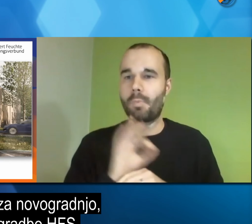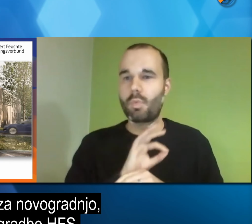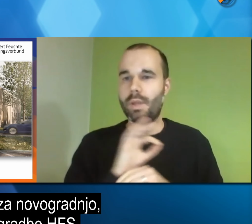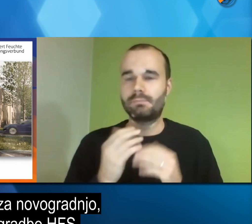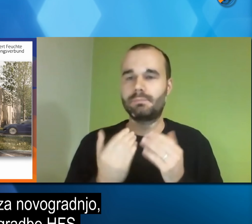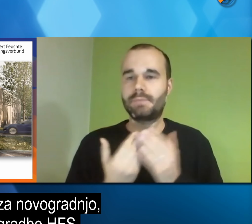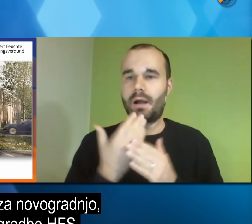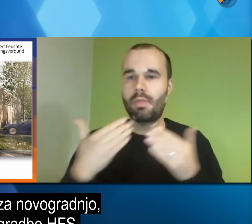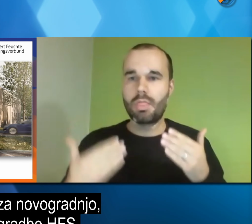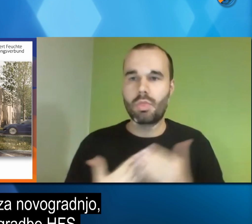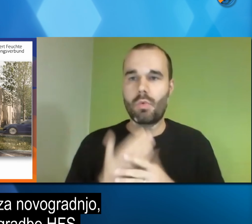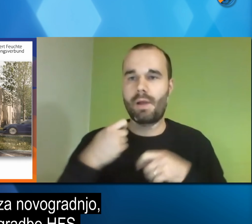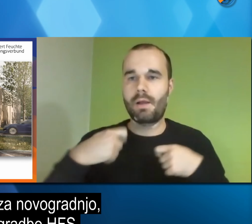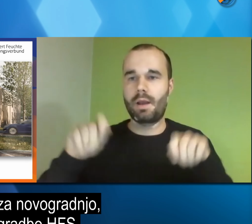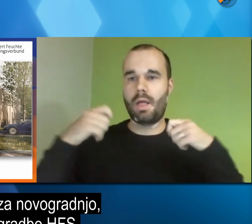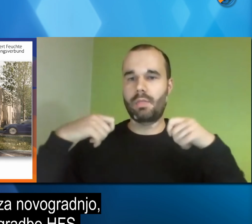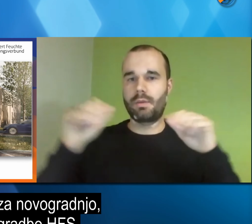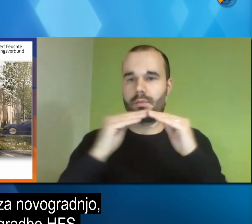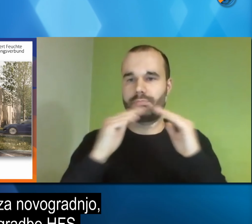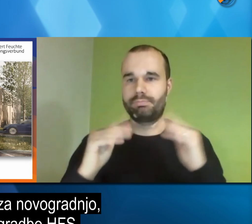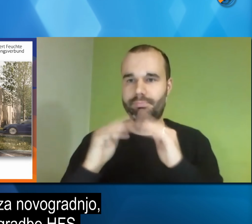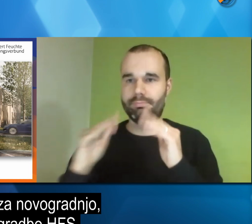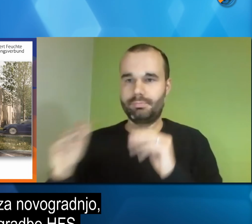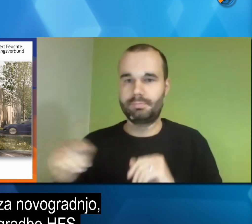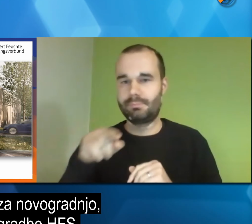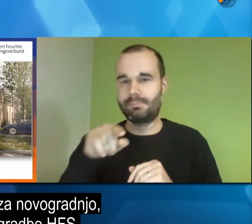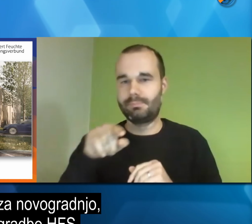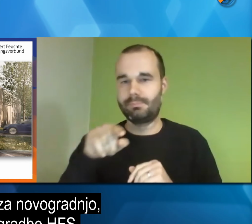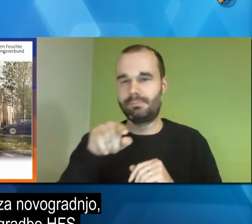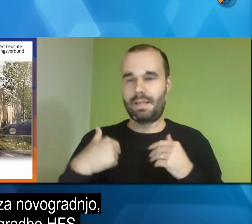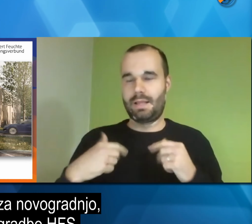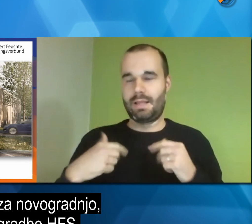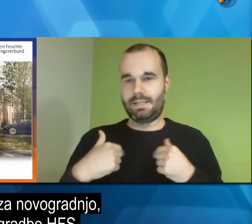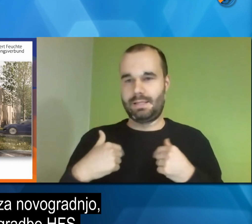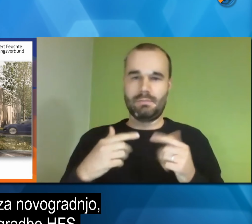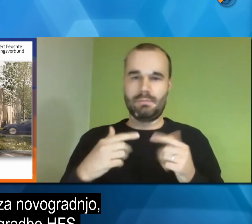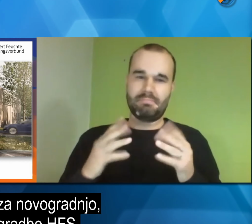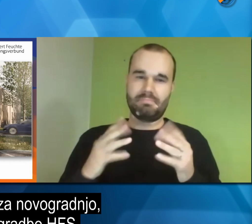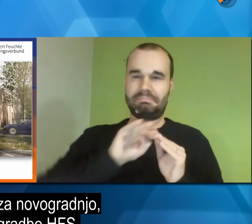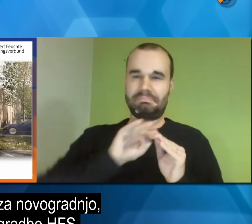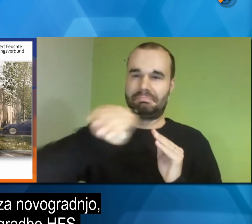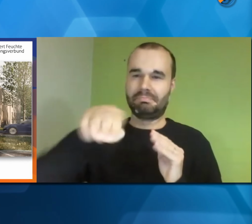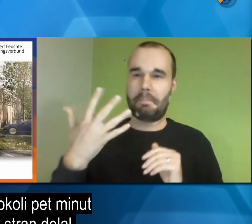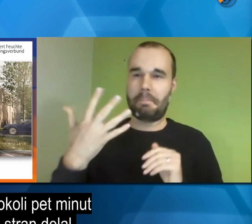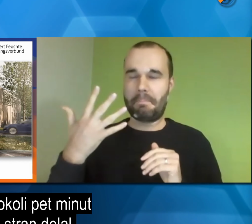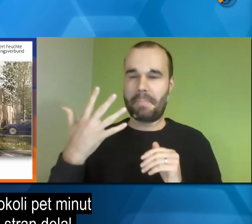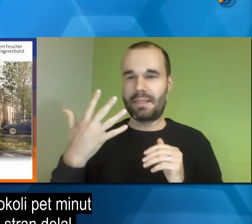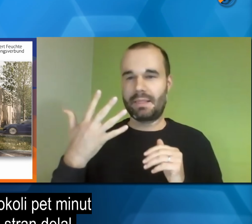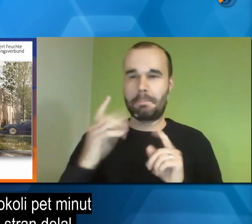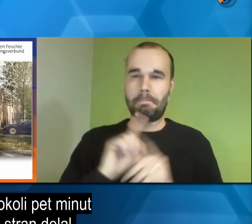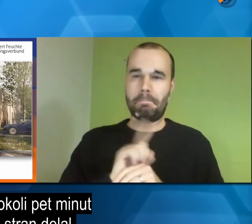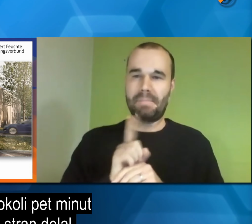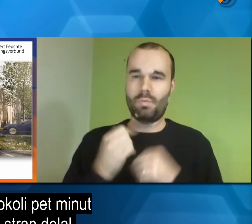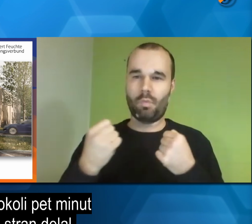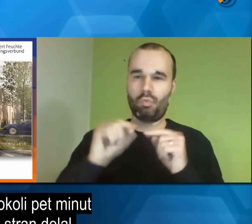to je projekt za novo gradnjo, novo zgradbo HFS-a. Jaz sem